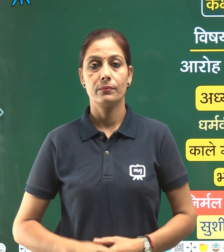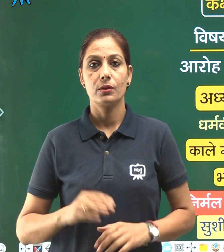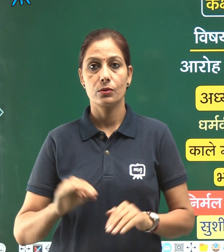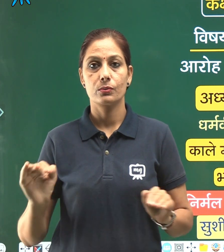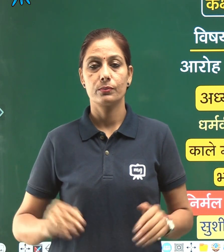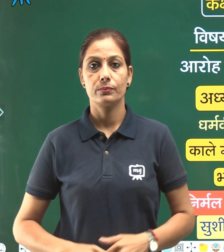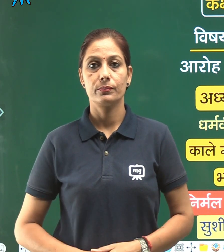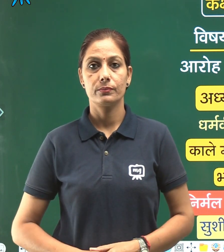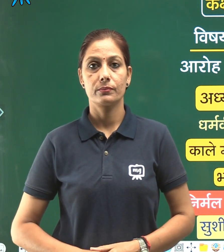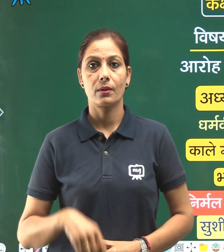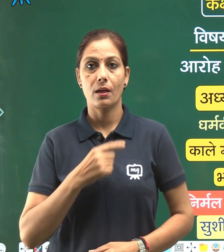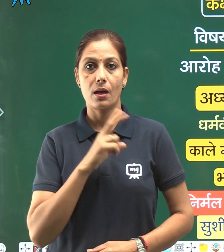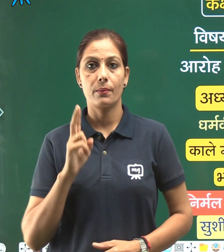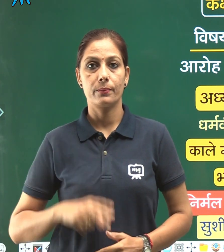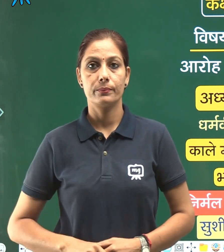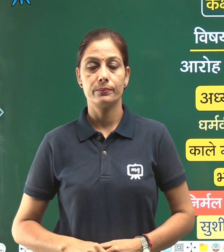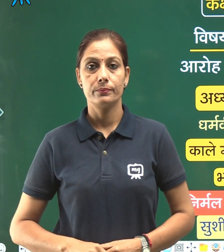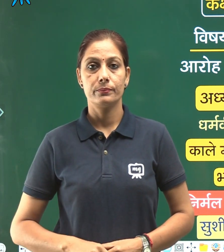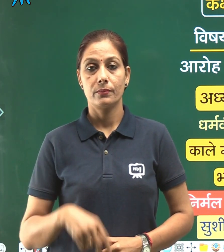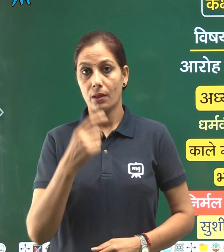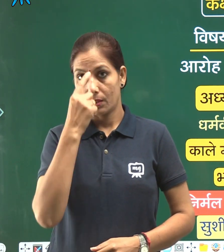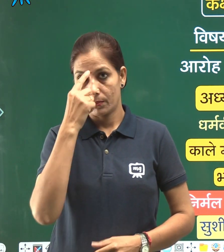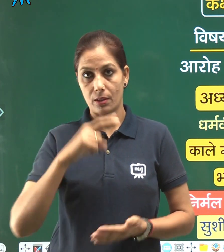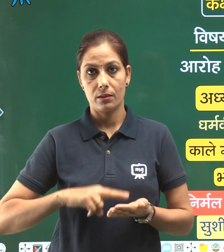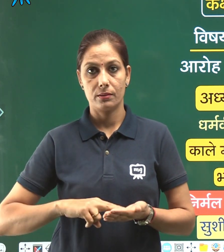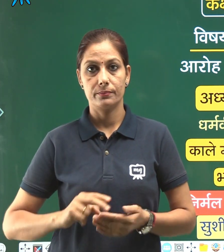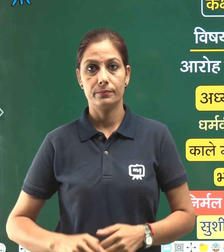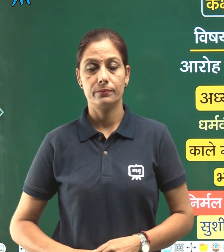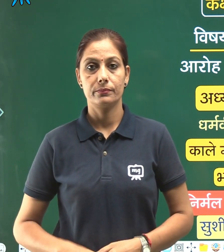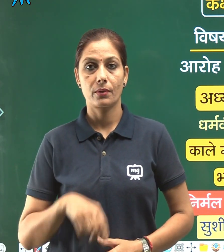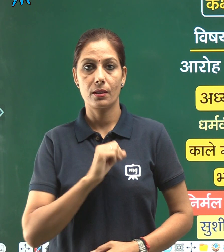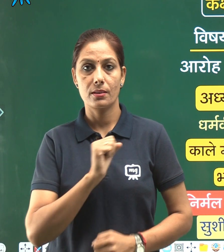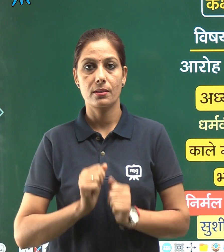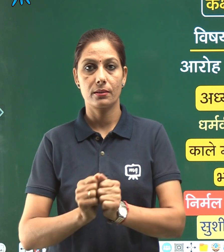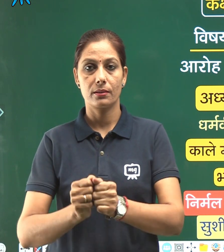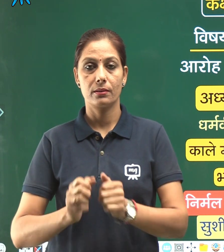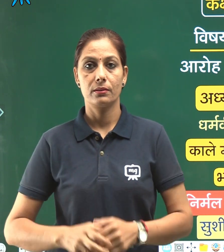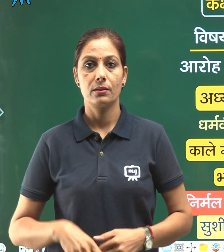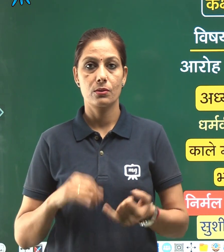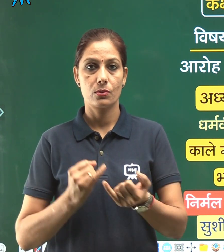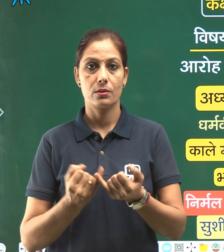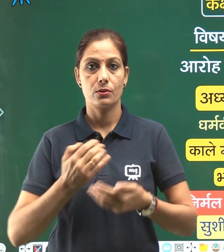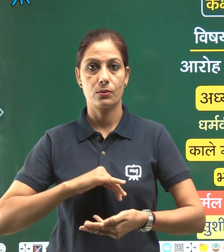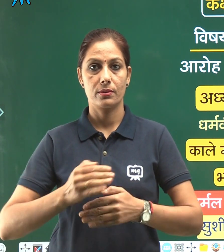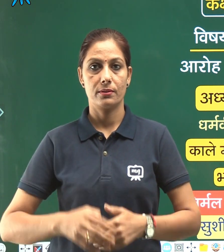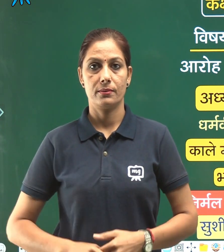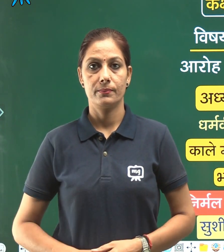बच्चों, मेरा नाम निर्मल कुमार गुप्ता, मेरे साथ हैं सुशीला